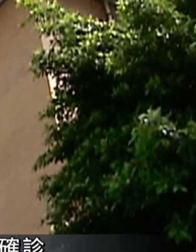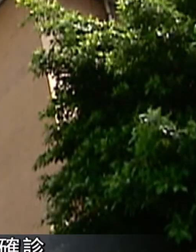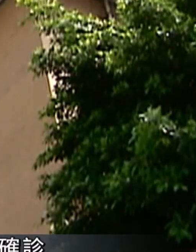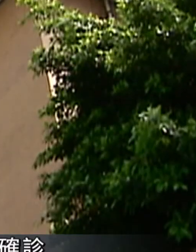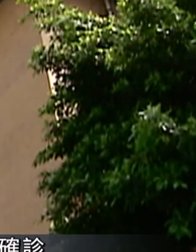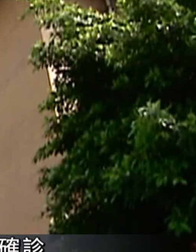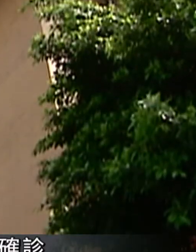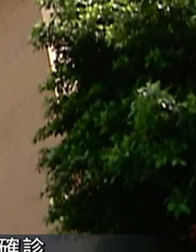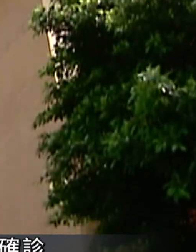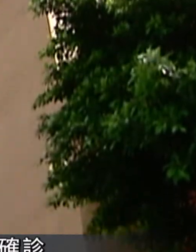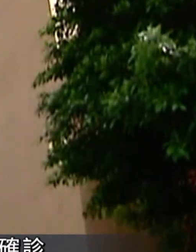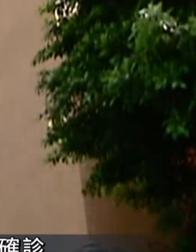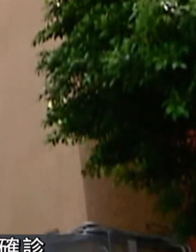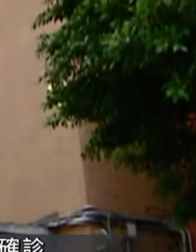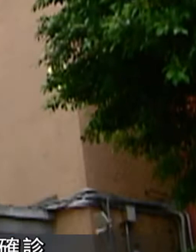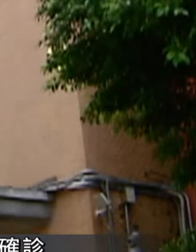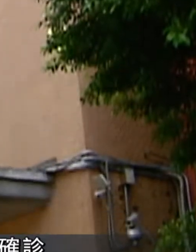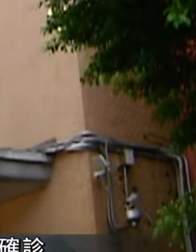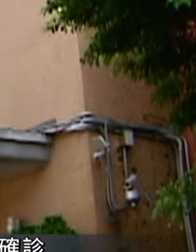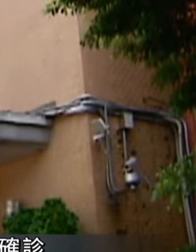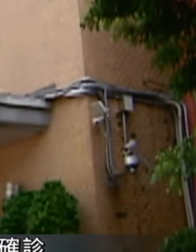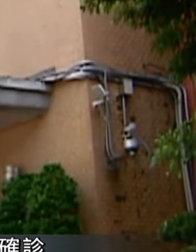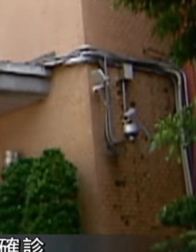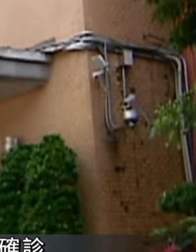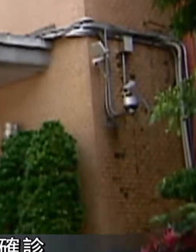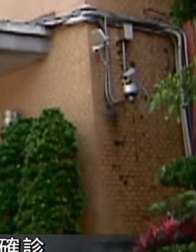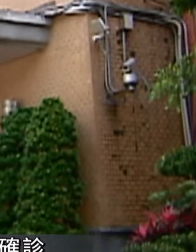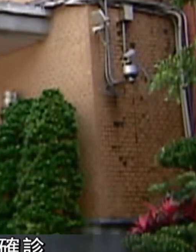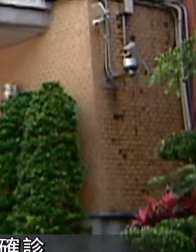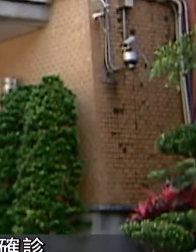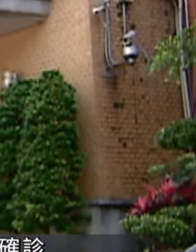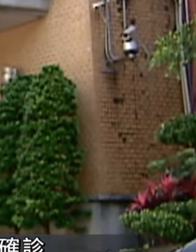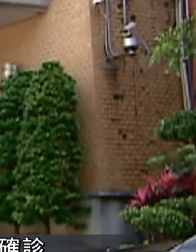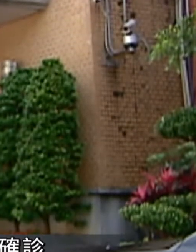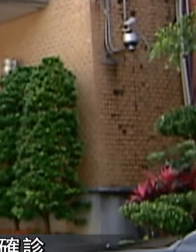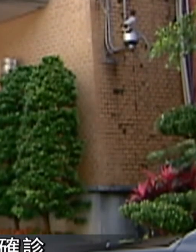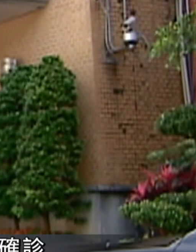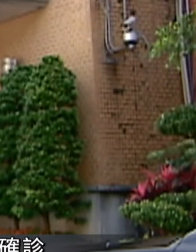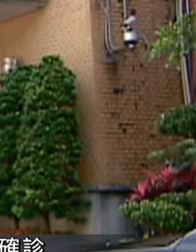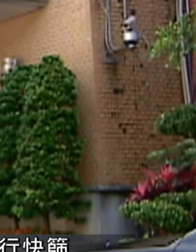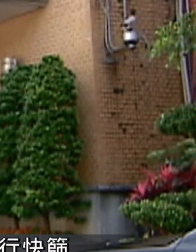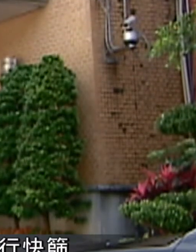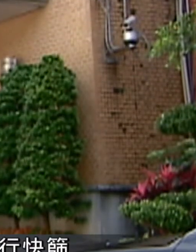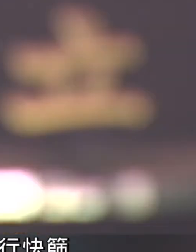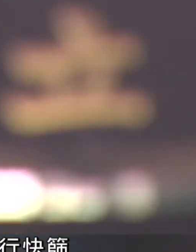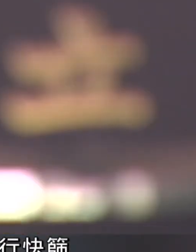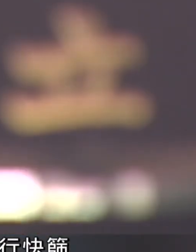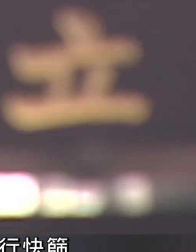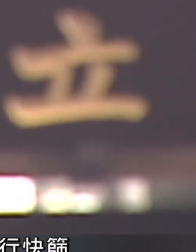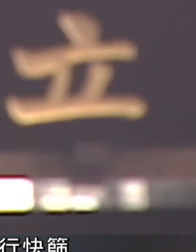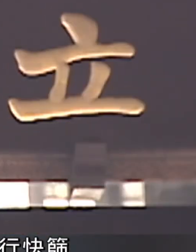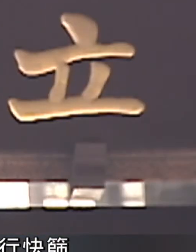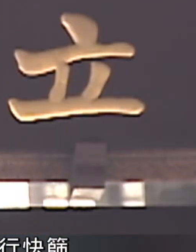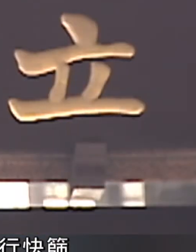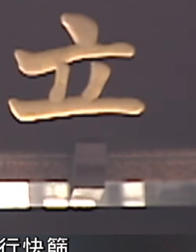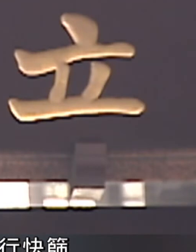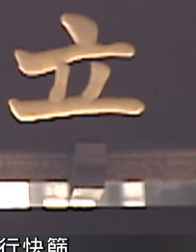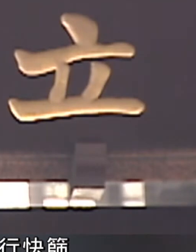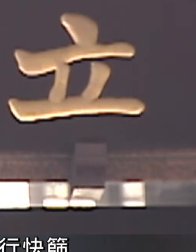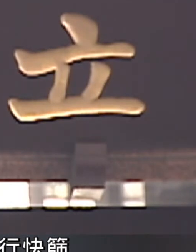廖国栋助理日前传出确诊，而且陈时中曾经赴立法院进行施政报告，外界关心有无收到细胞简讯进行